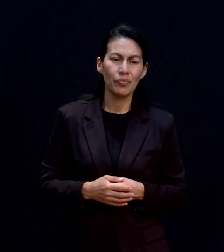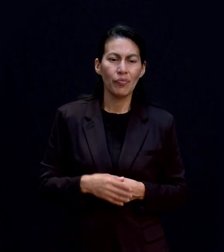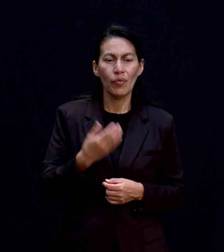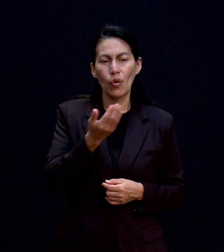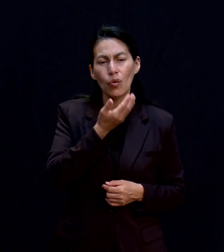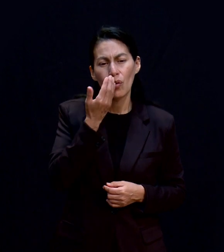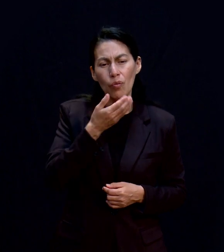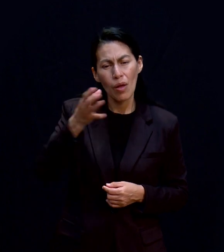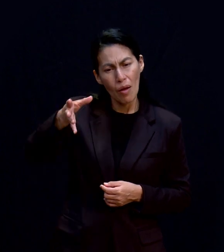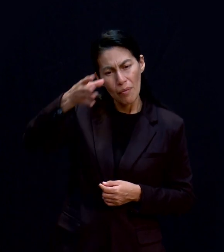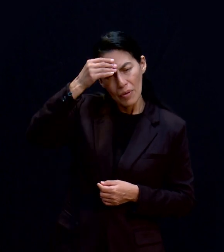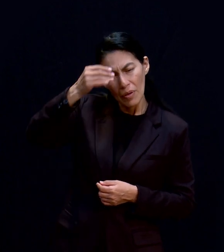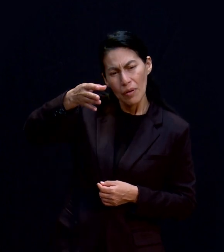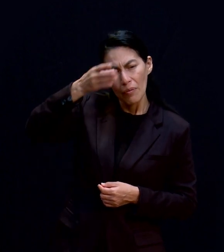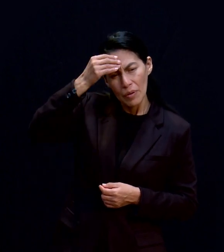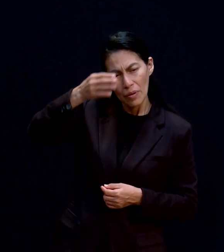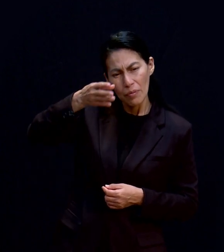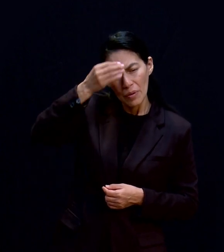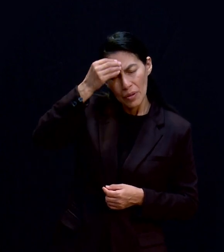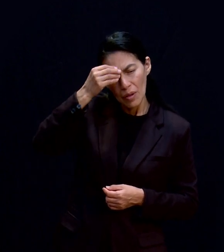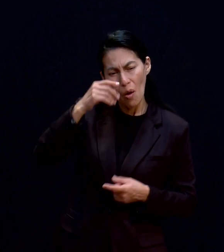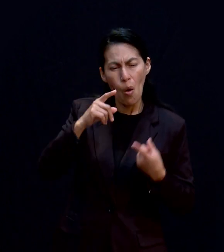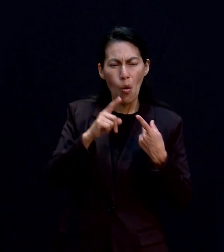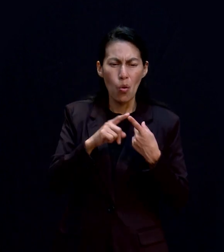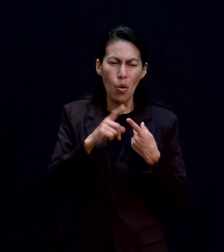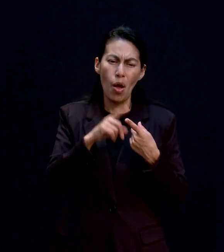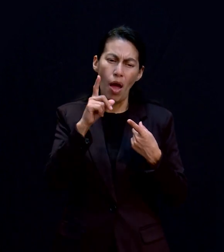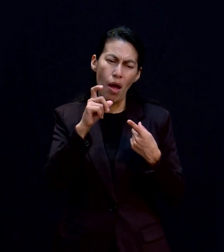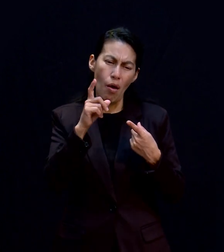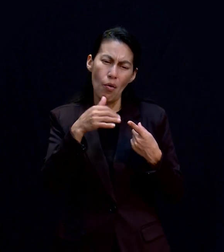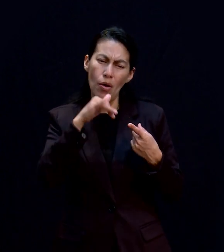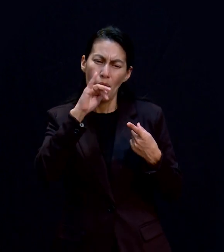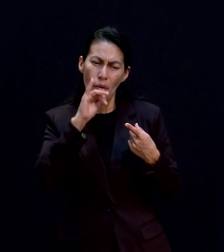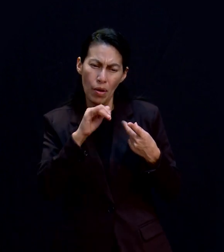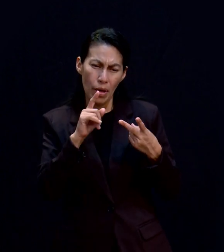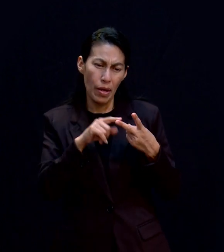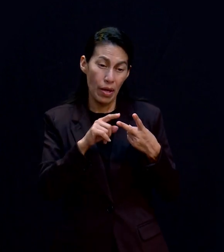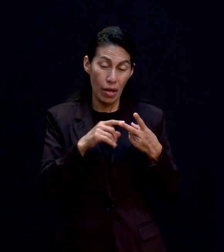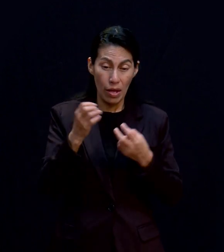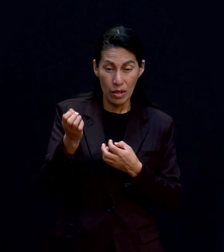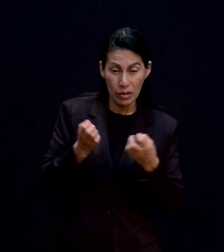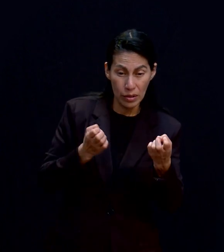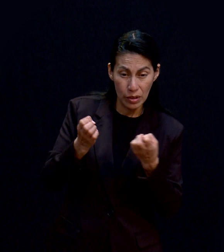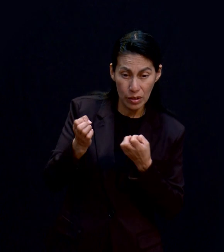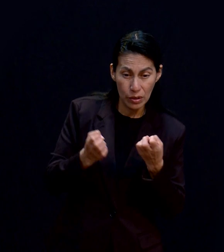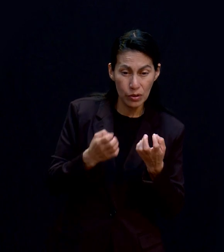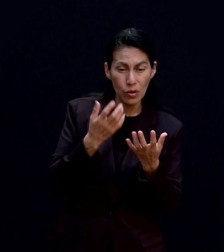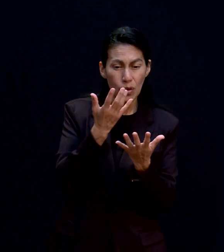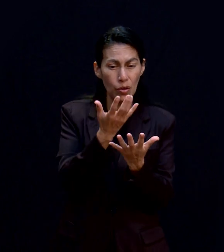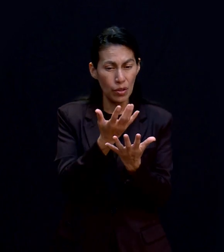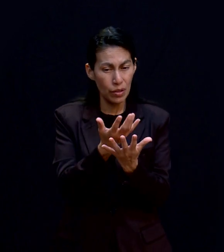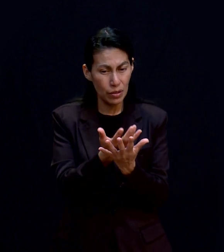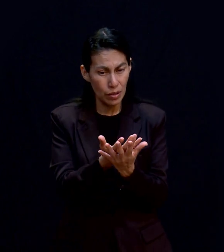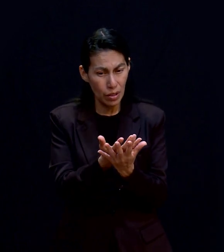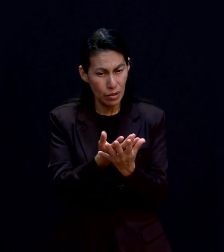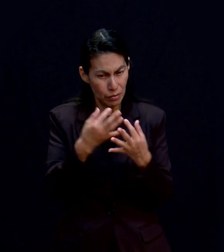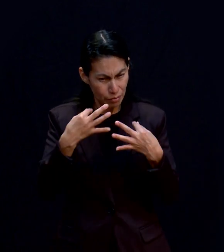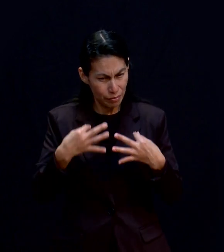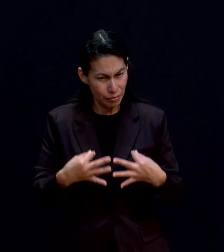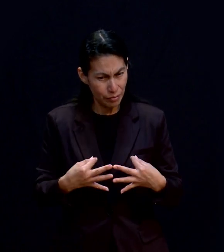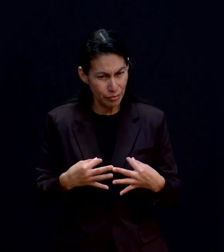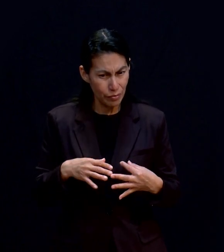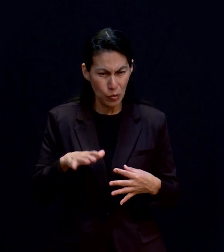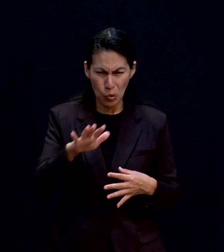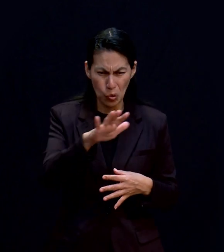realmente para nuestra salud como lo son el consumo de agua el ejercicio un correcto descanso y todo